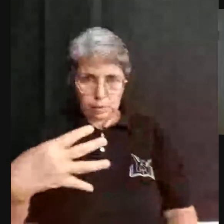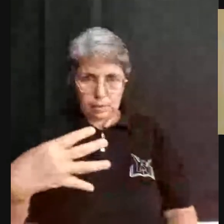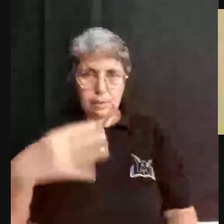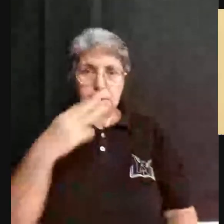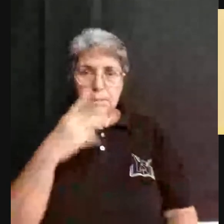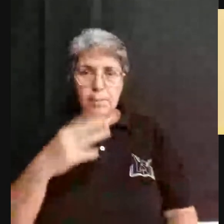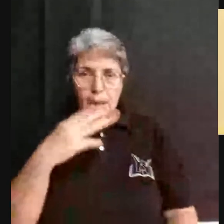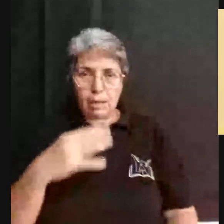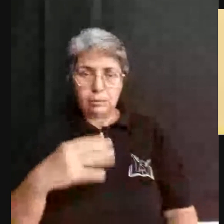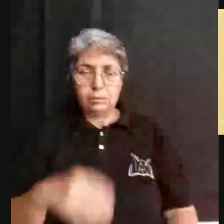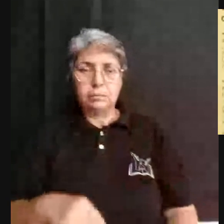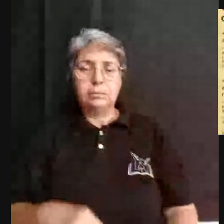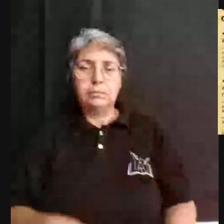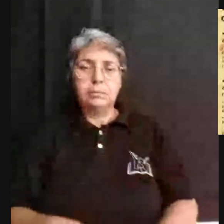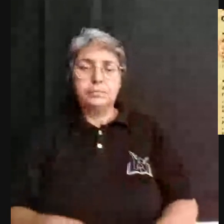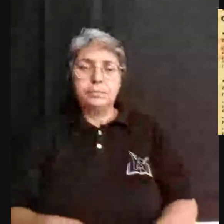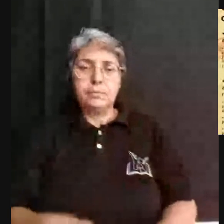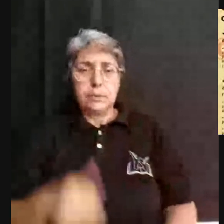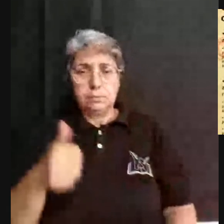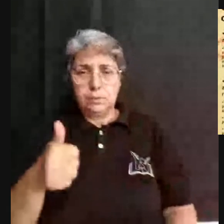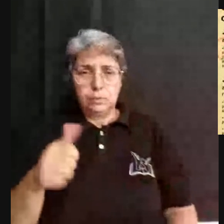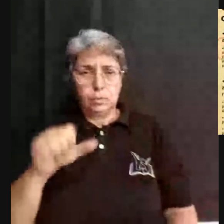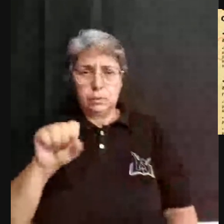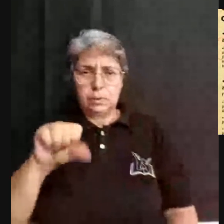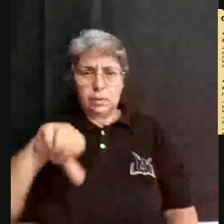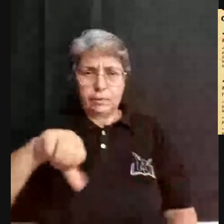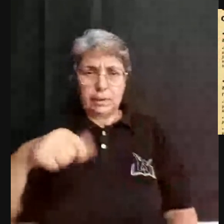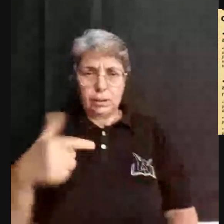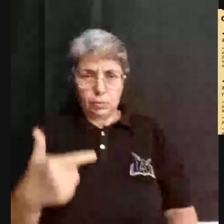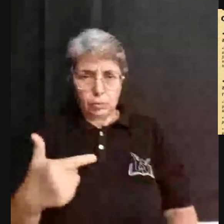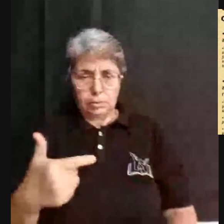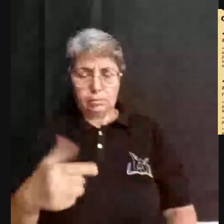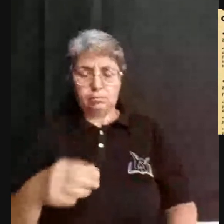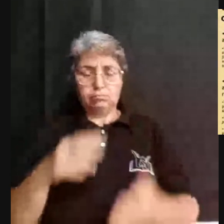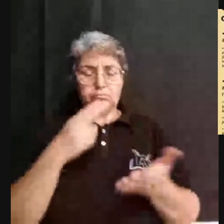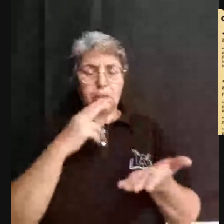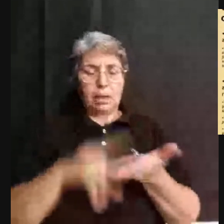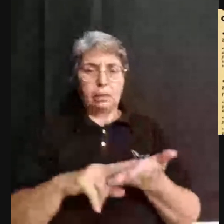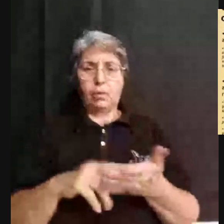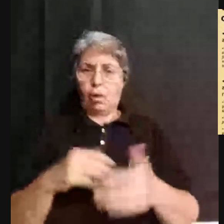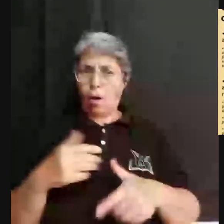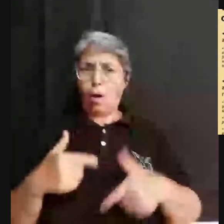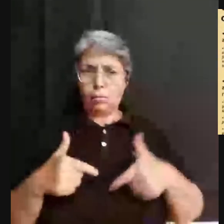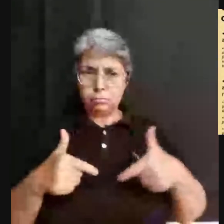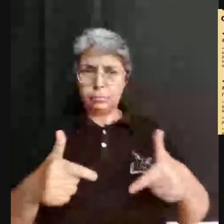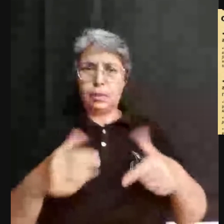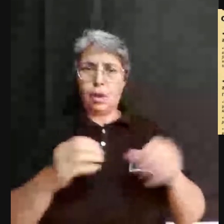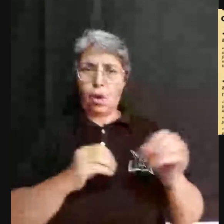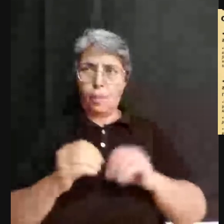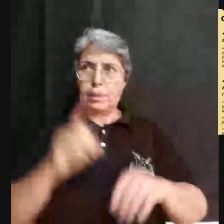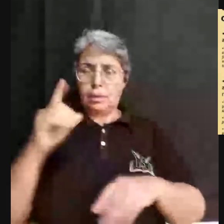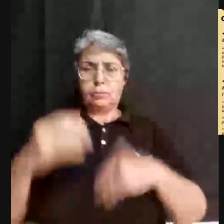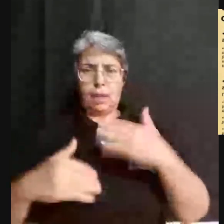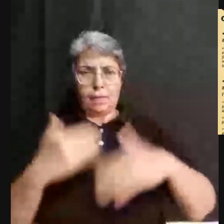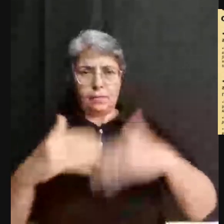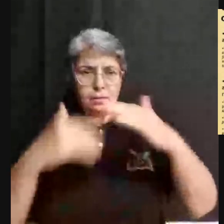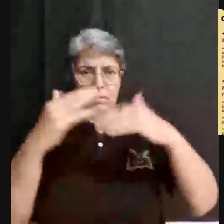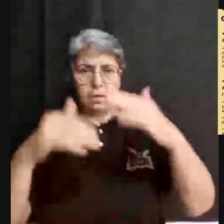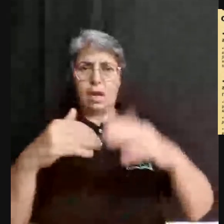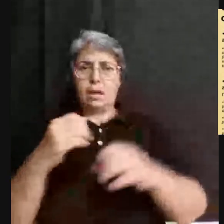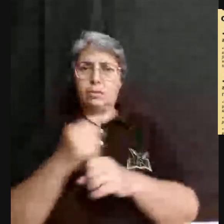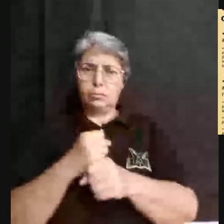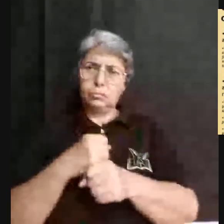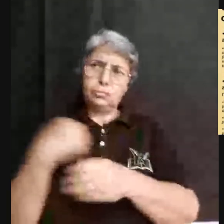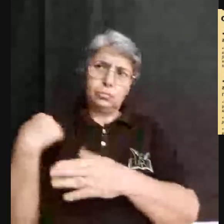O pastor Smith fala assim: a causa tem avançado com crescente rapidez, especialmente nestes últimos anos.